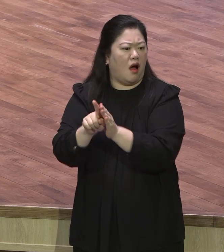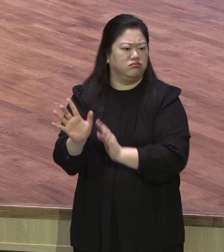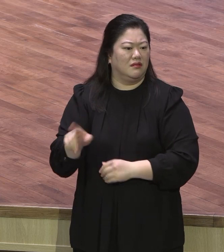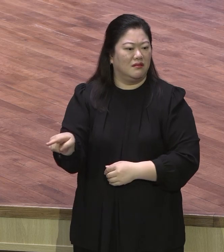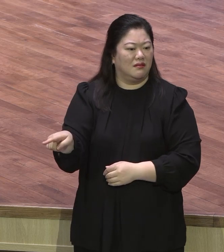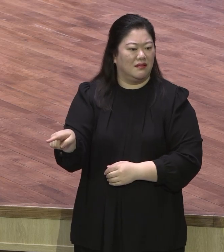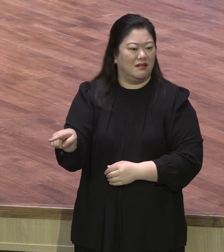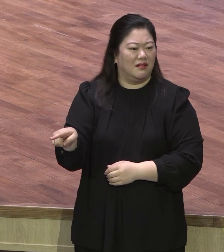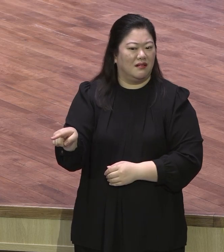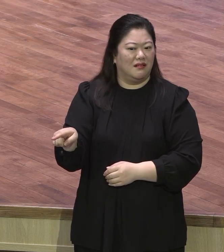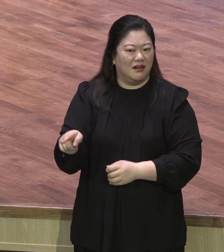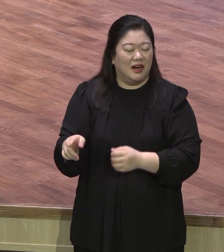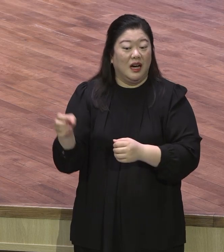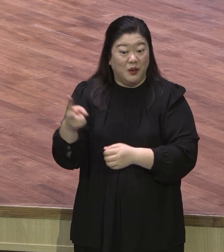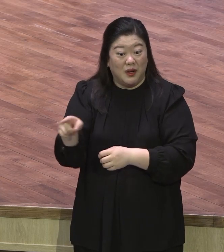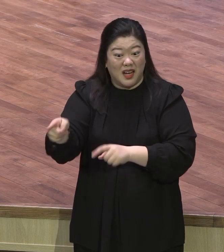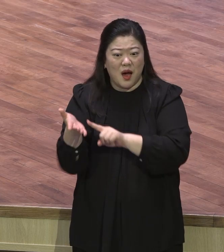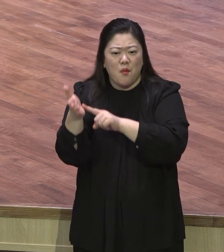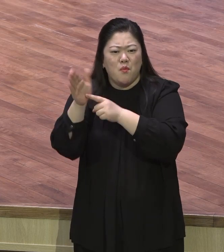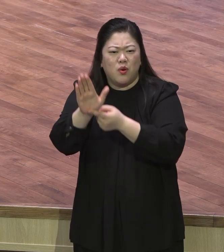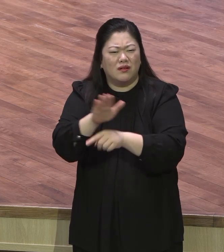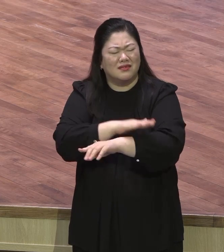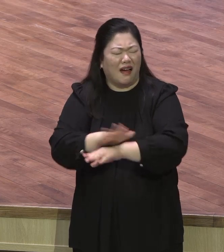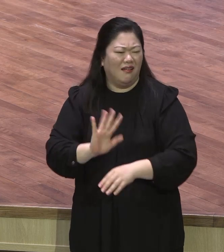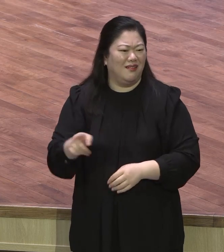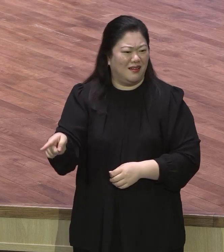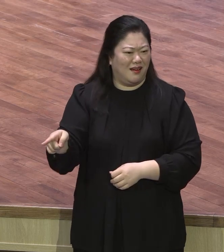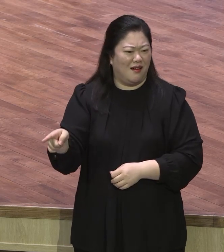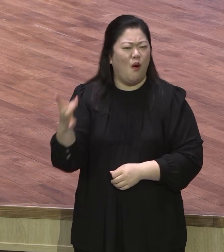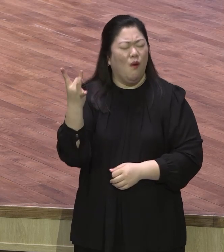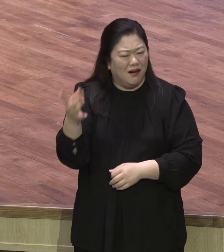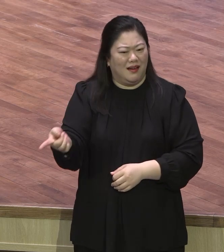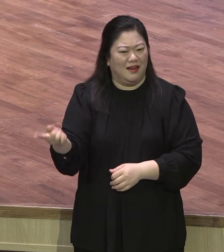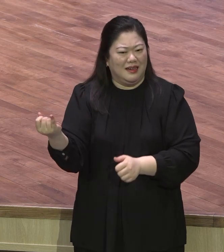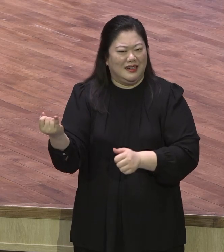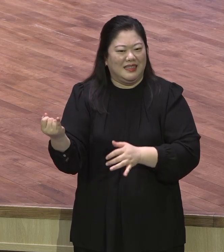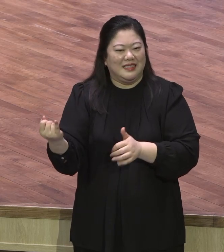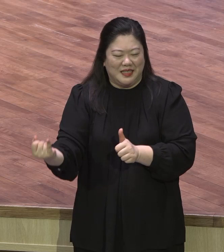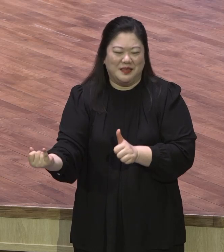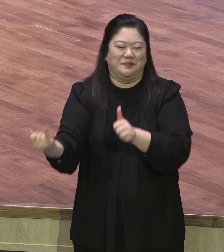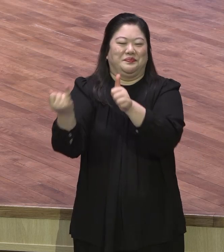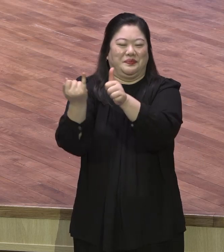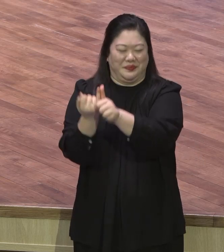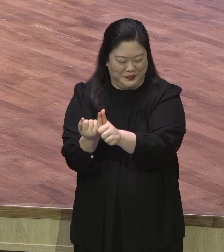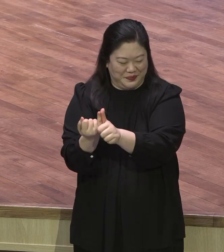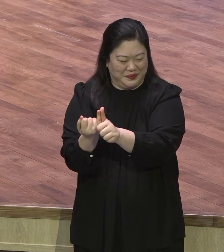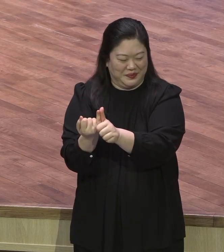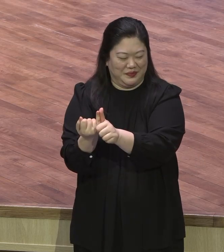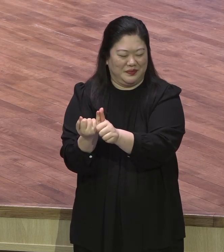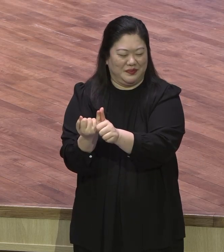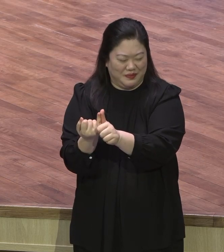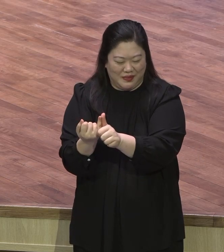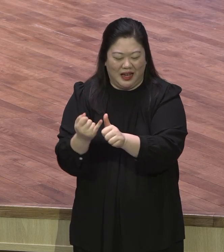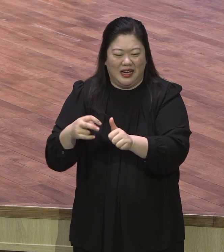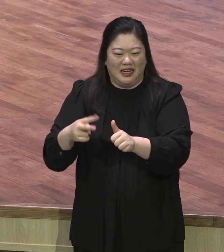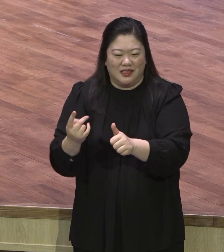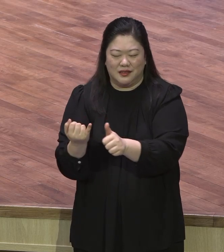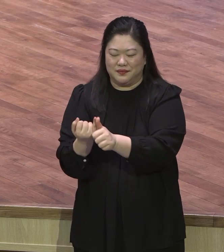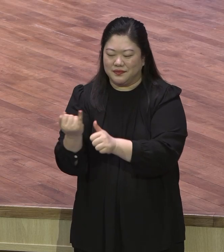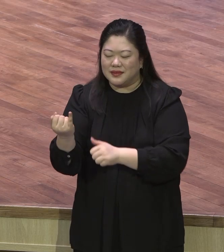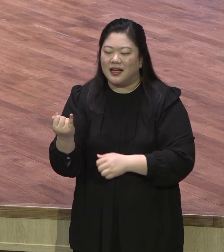석관 문화가 표현을 안 하는 못하는 그런 가정을 내가 알고 있어요. 그 집에 가면 저